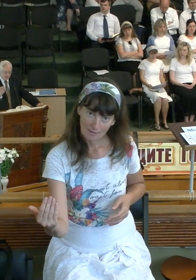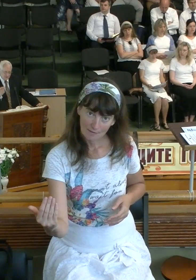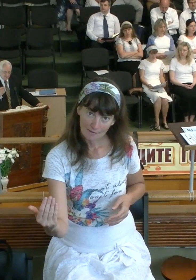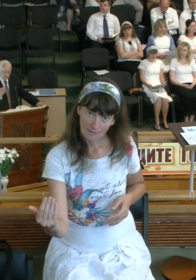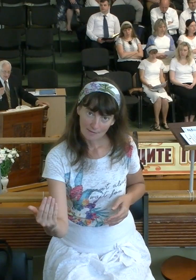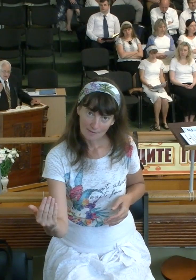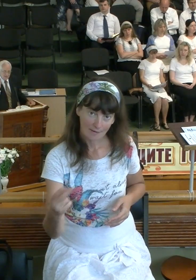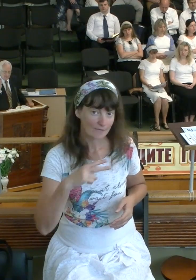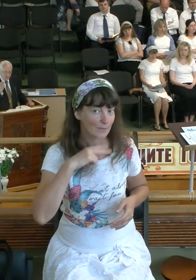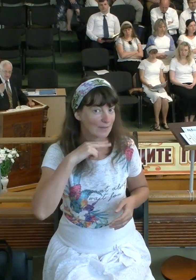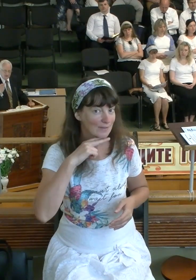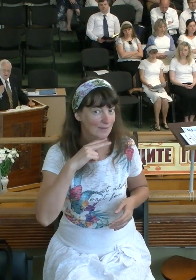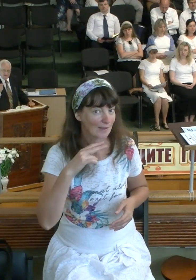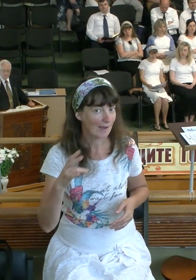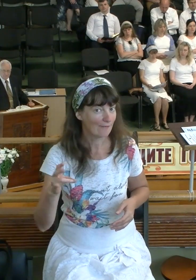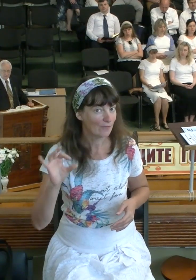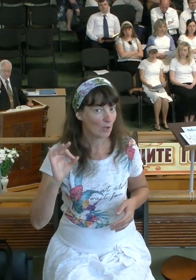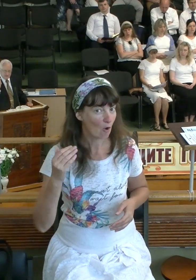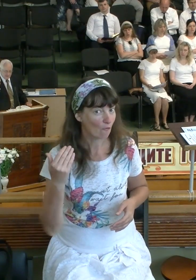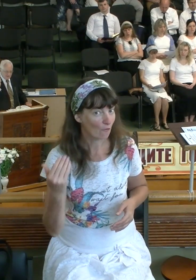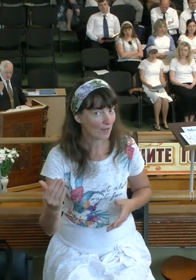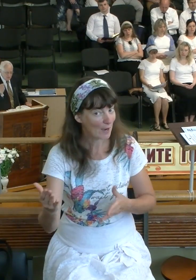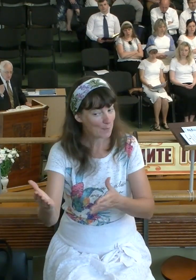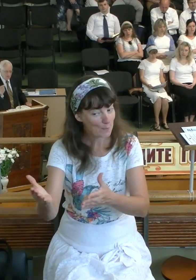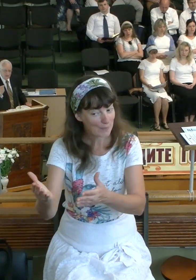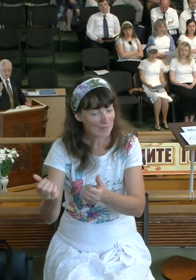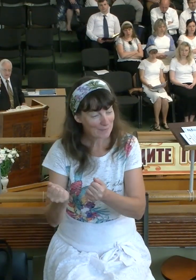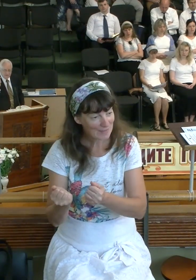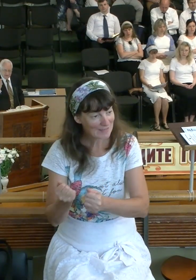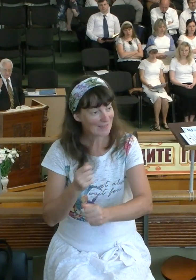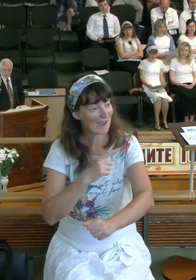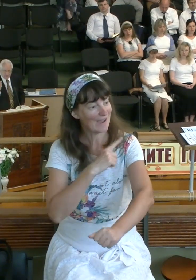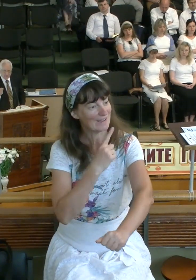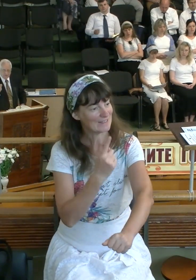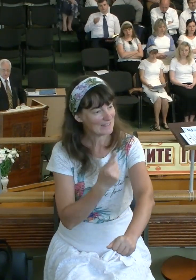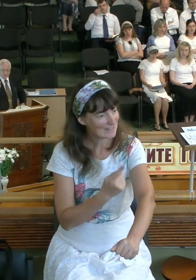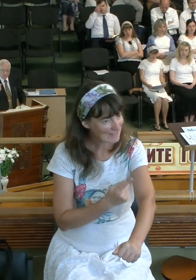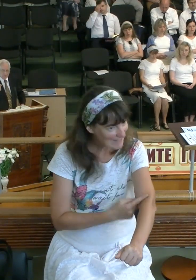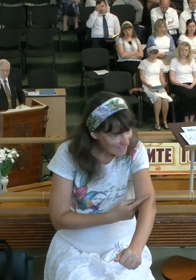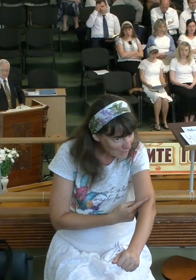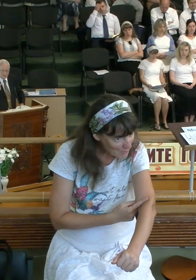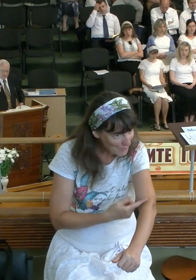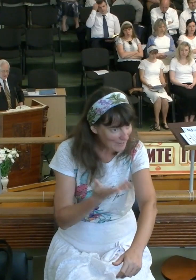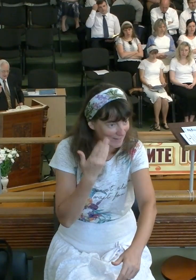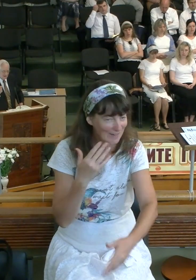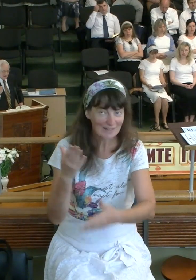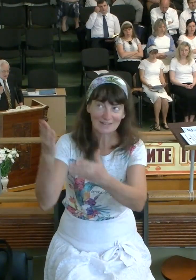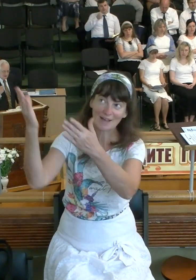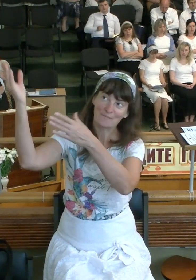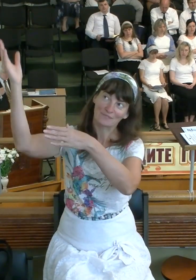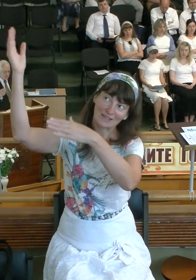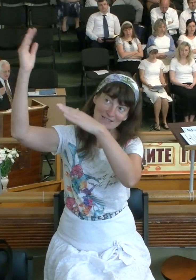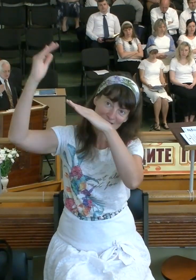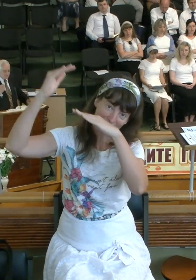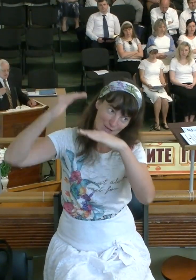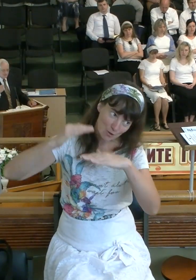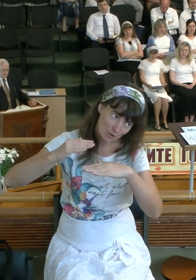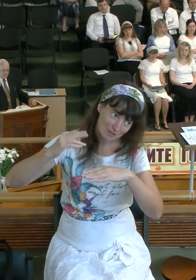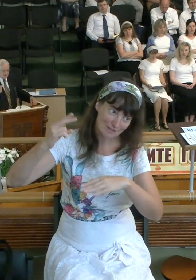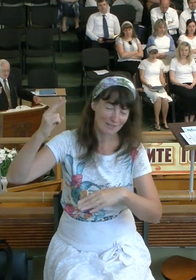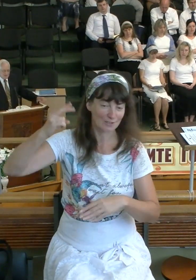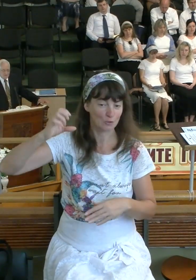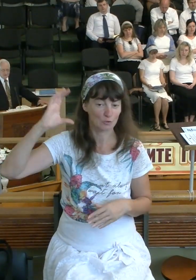будьте внимательны, но вы примете силу, когда сойдет на вас Дух Святый, и будете